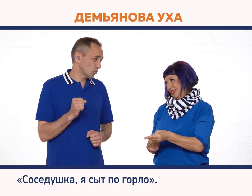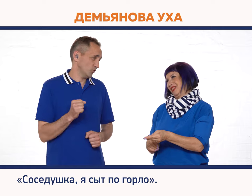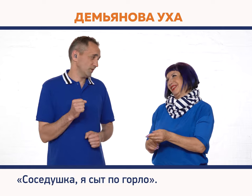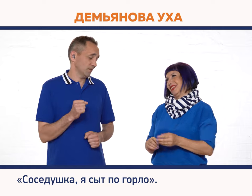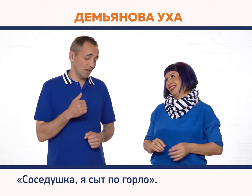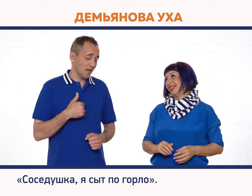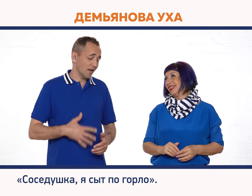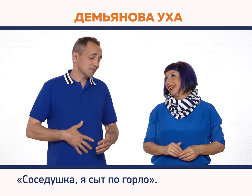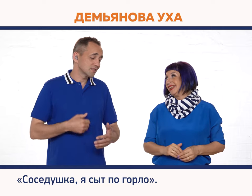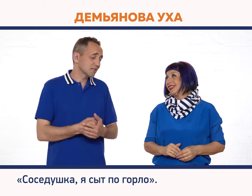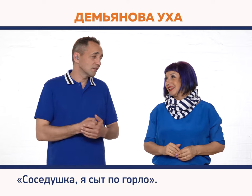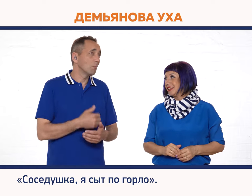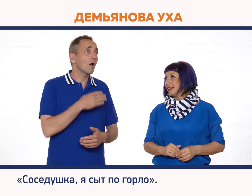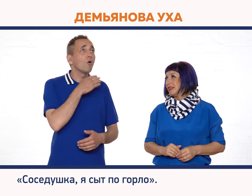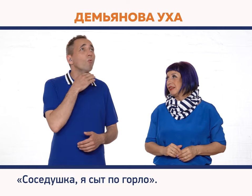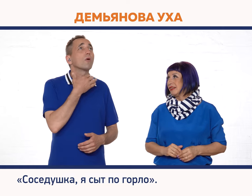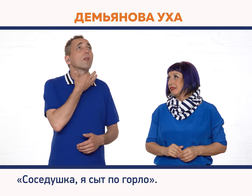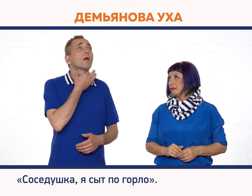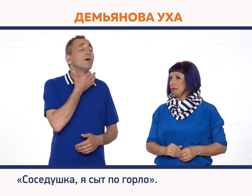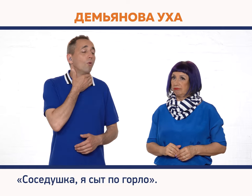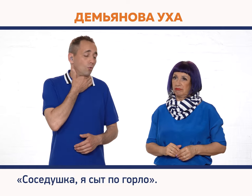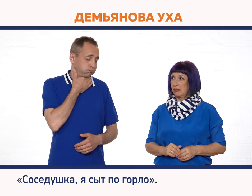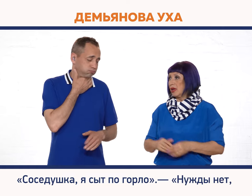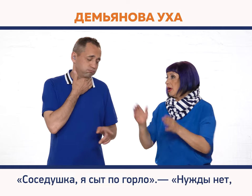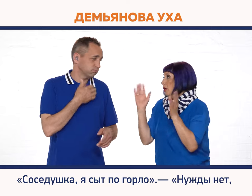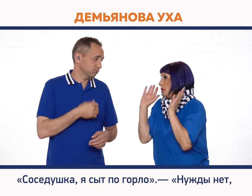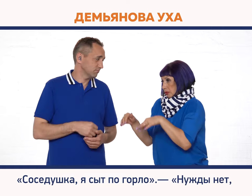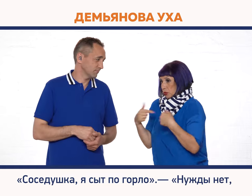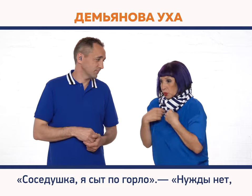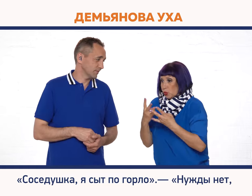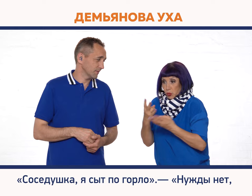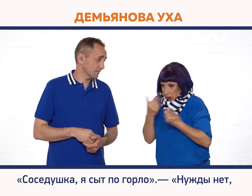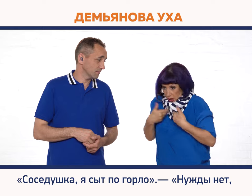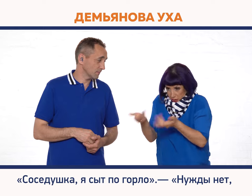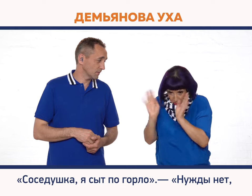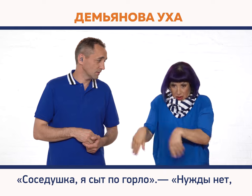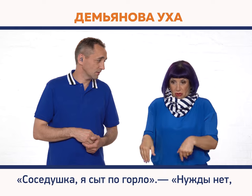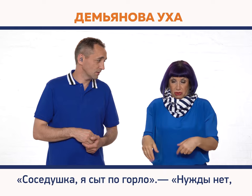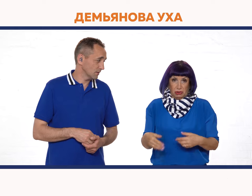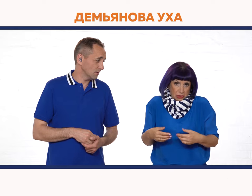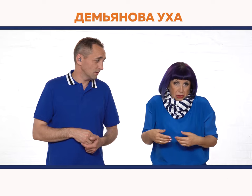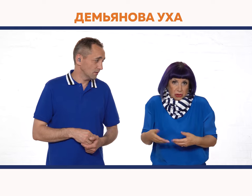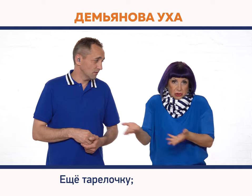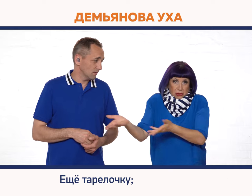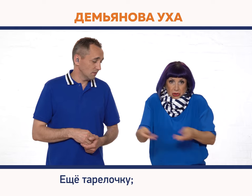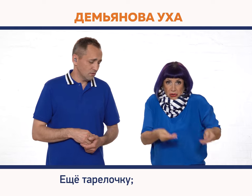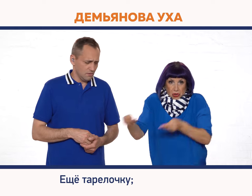Соседушка, я сыт по горло. Нужды нет.